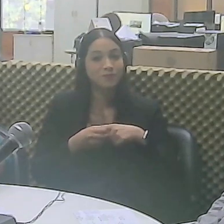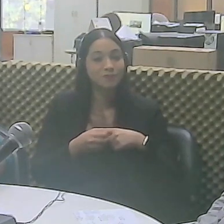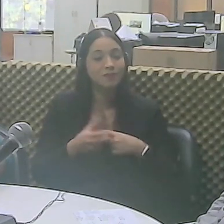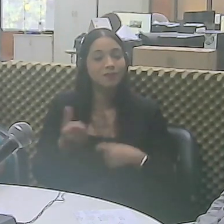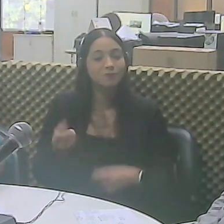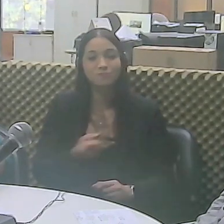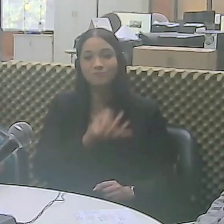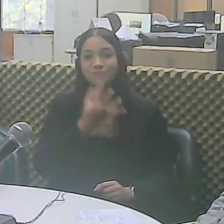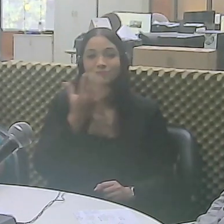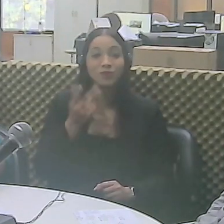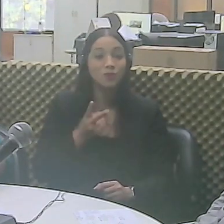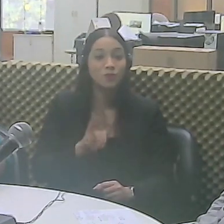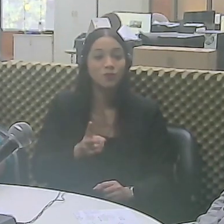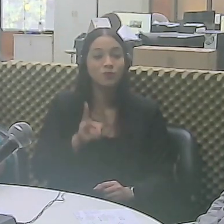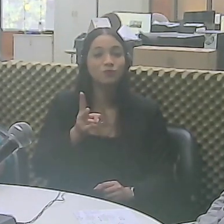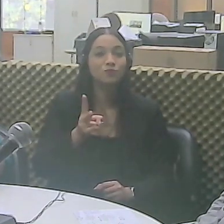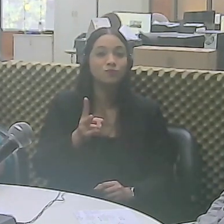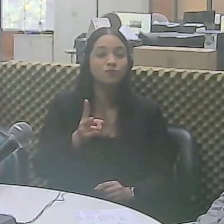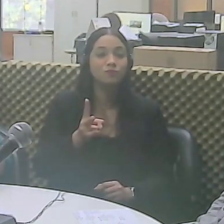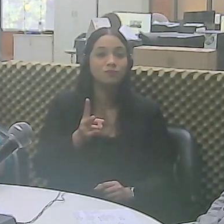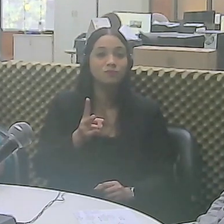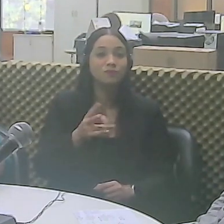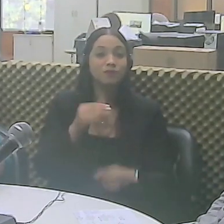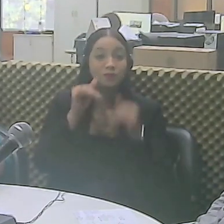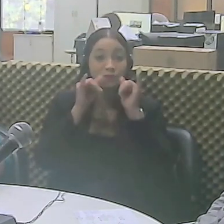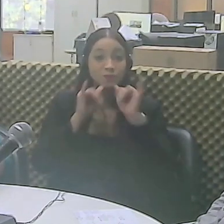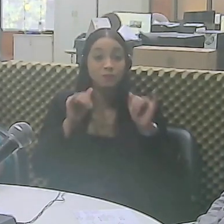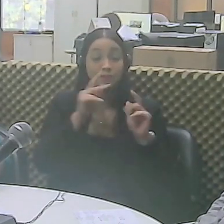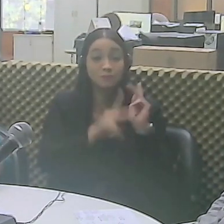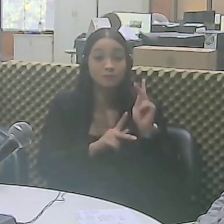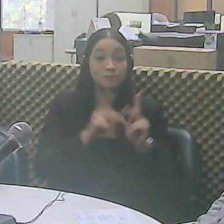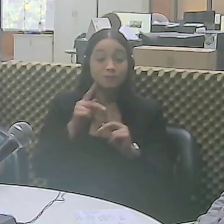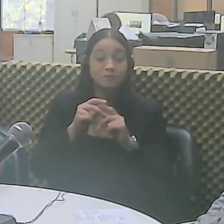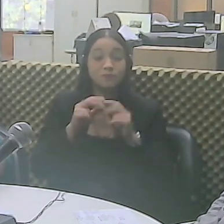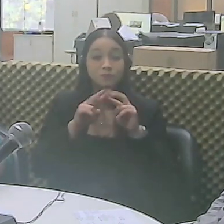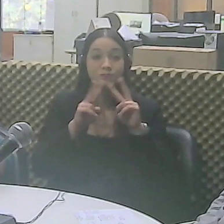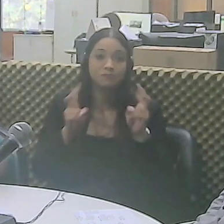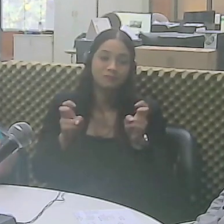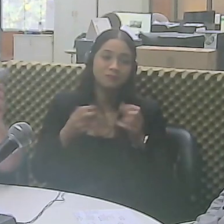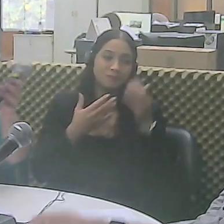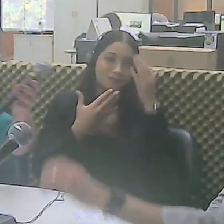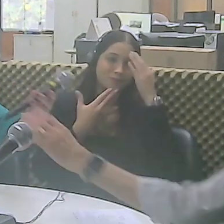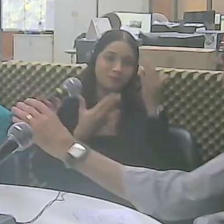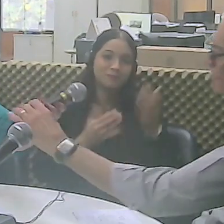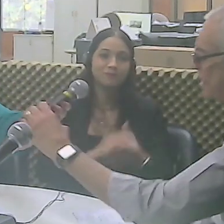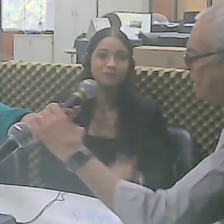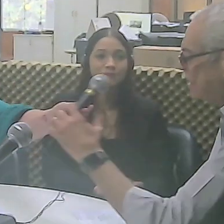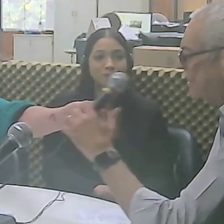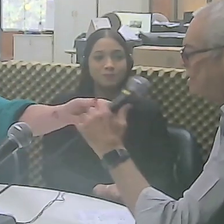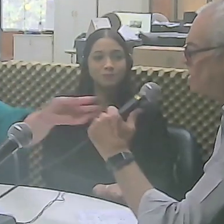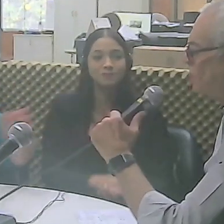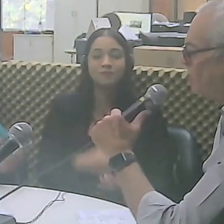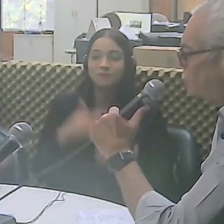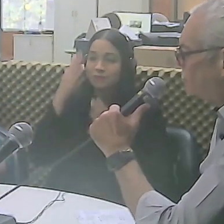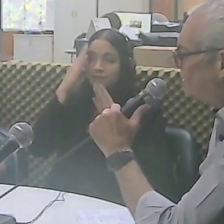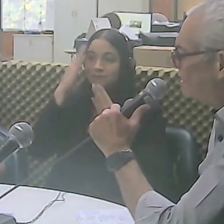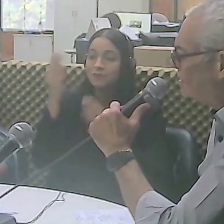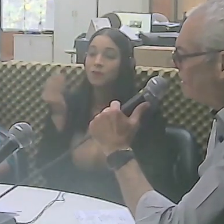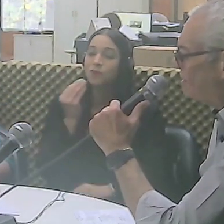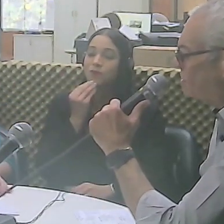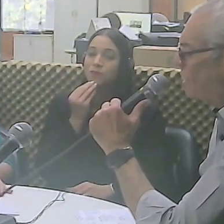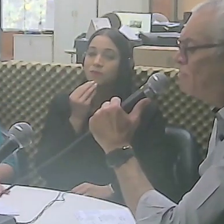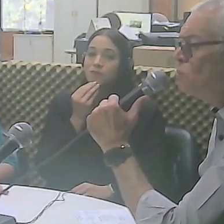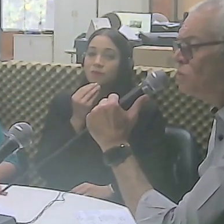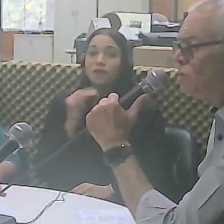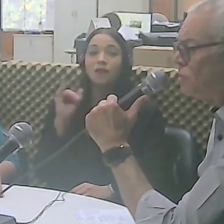mais vezes para a gente continuar informando a população e esclarecendo. Muito obrigada. Eu aqui agradeço pela oportunidade,